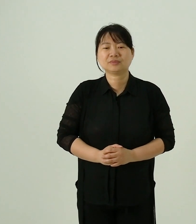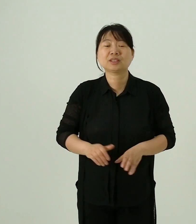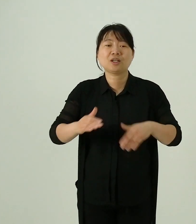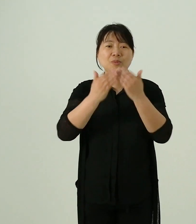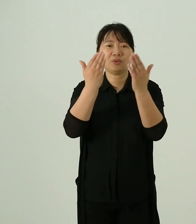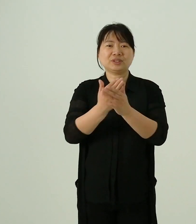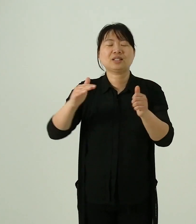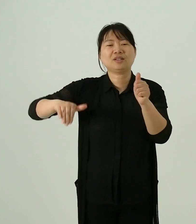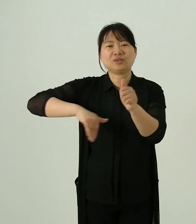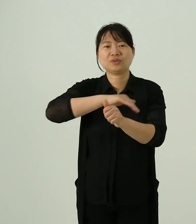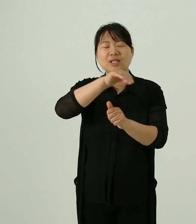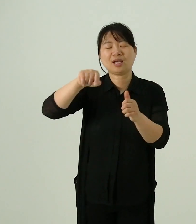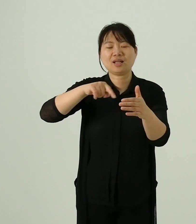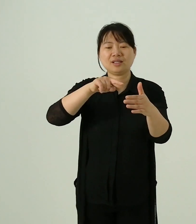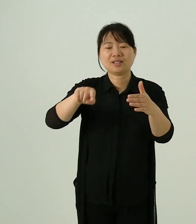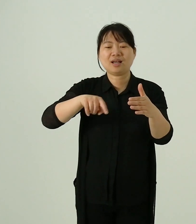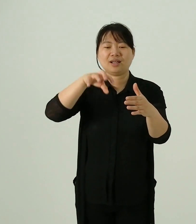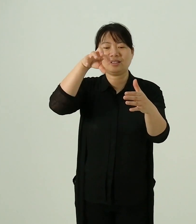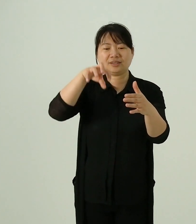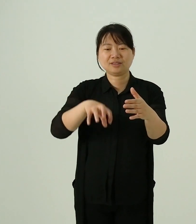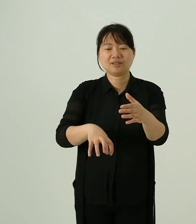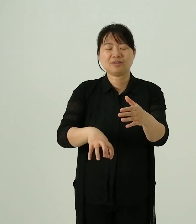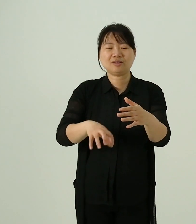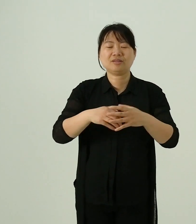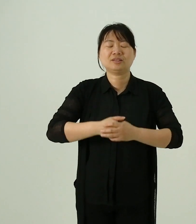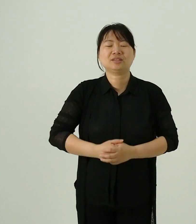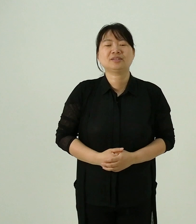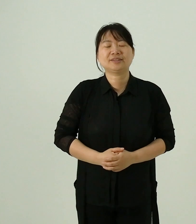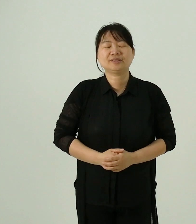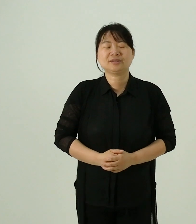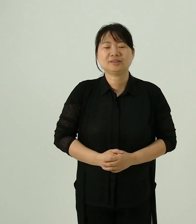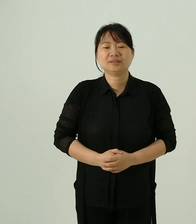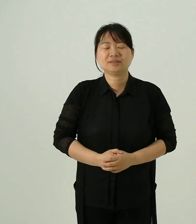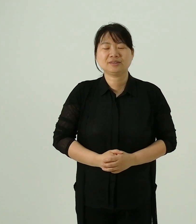모든 상황 속에서